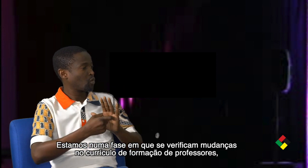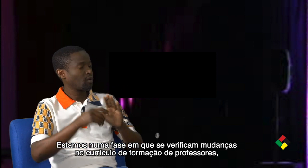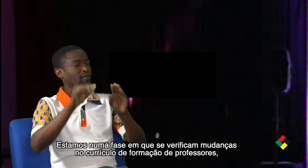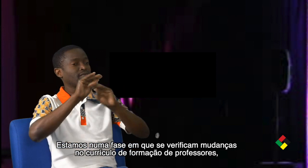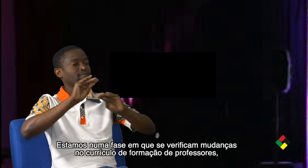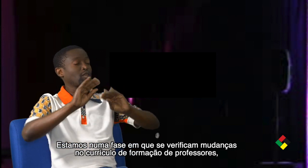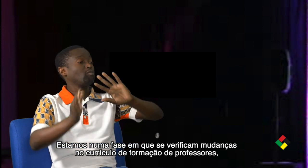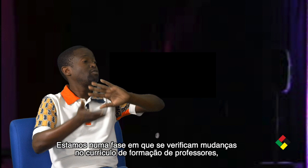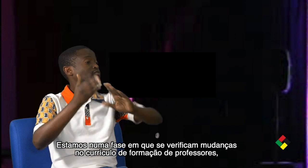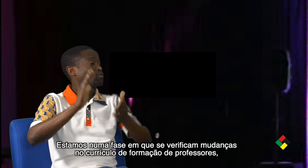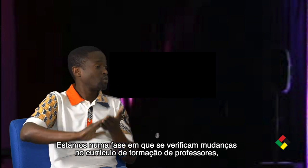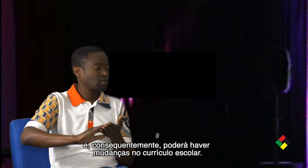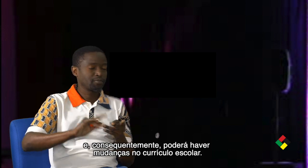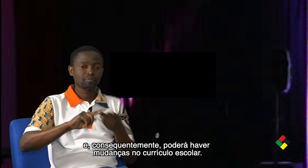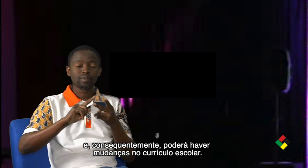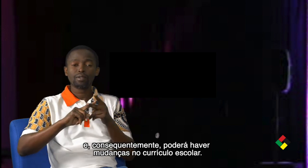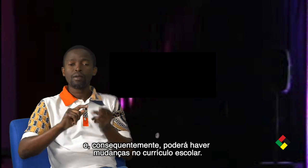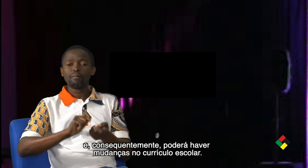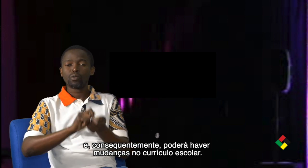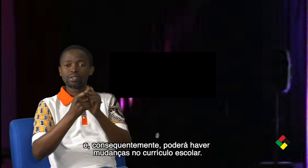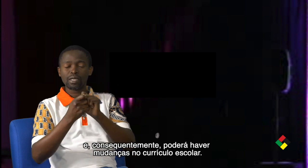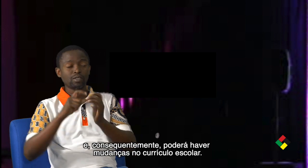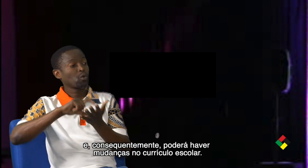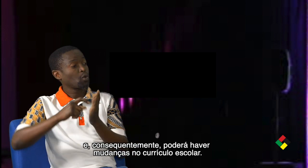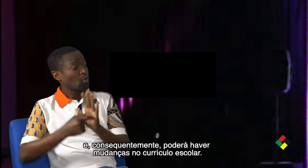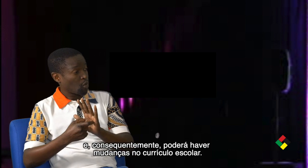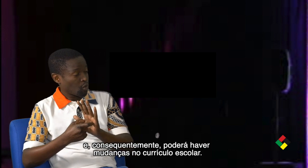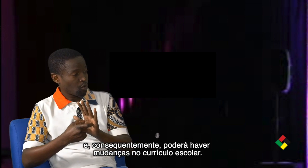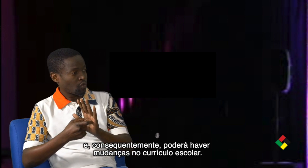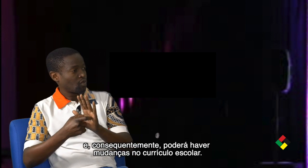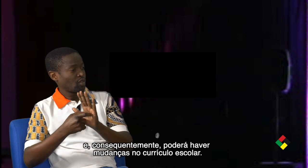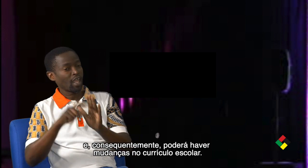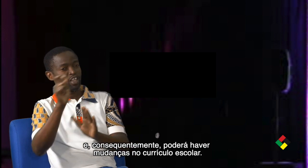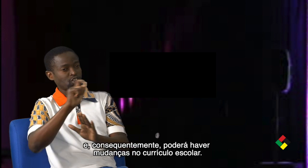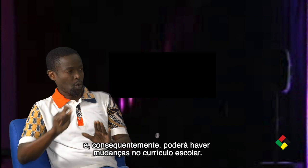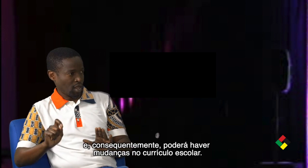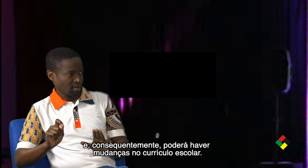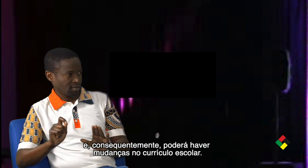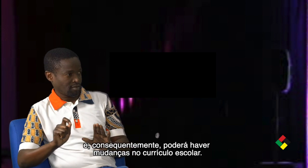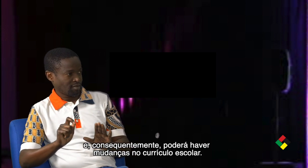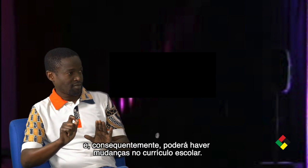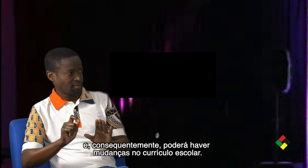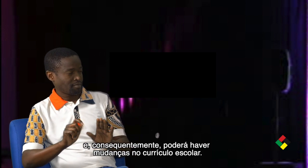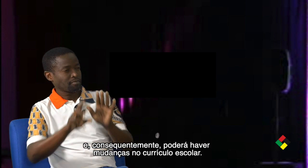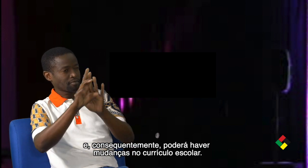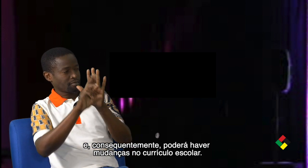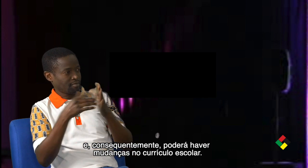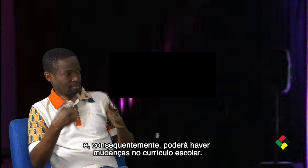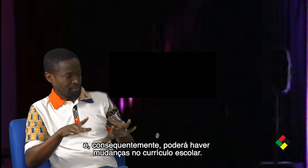de professores e, consequentemente, poderá haver também mudança do currículo das